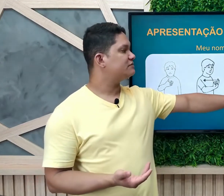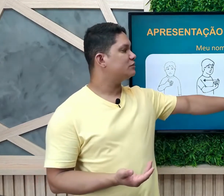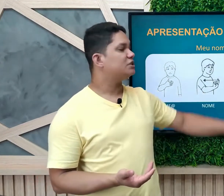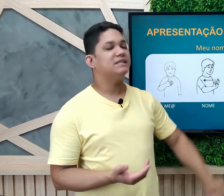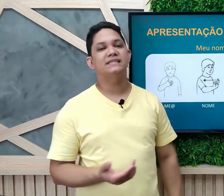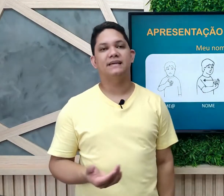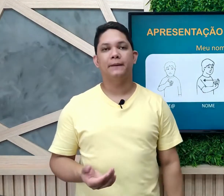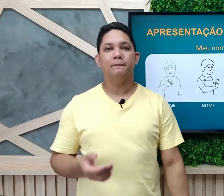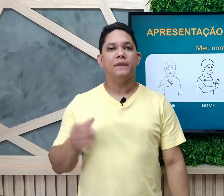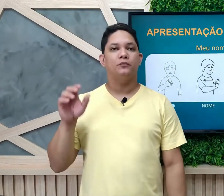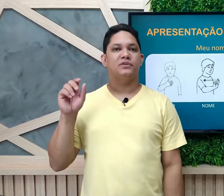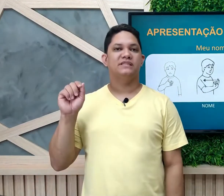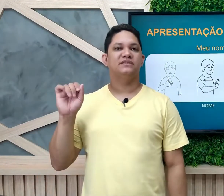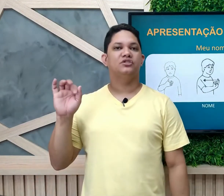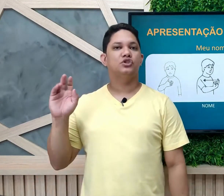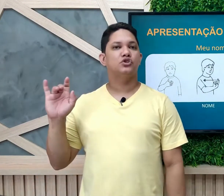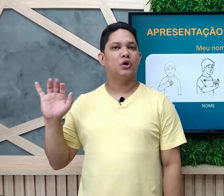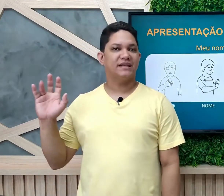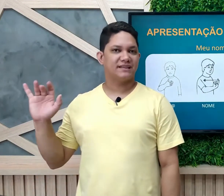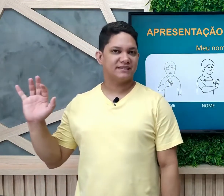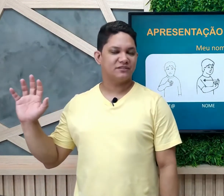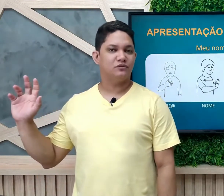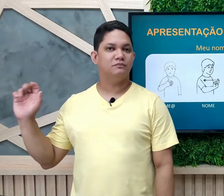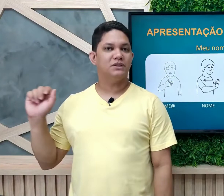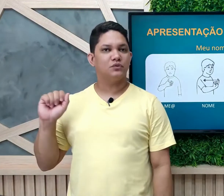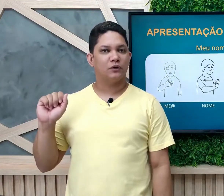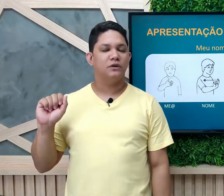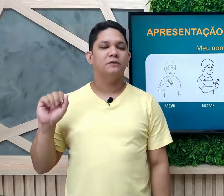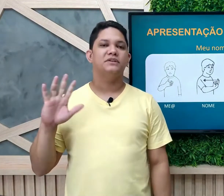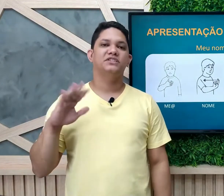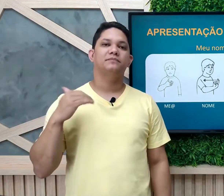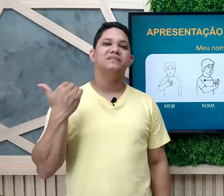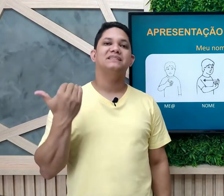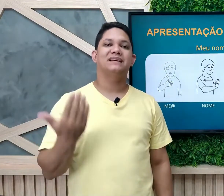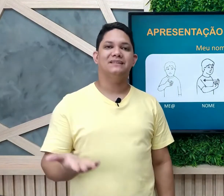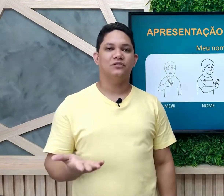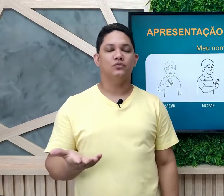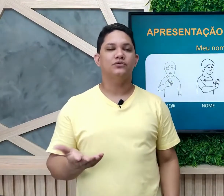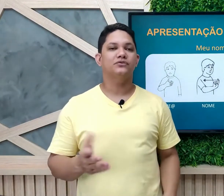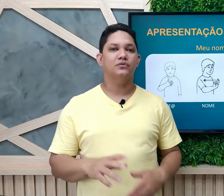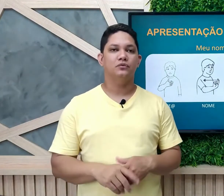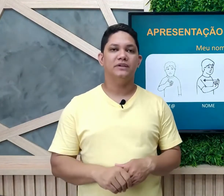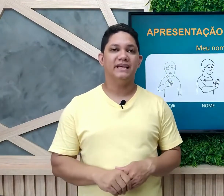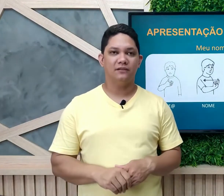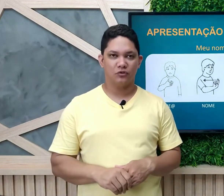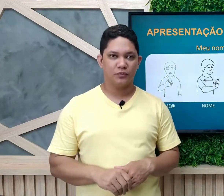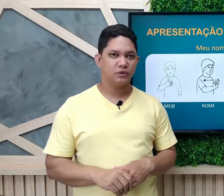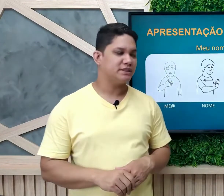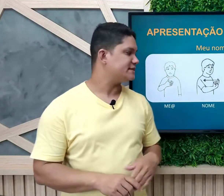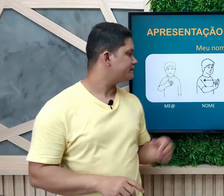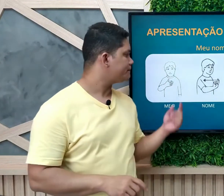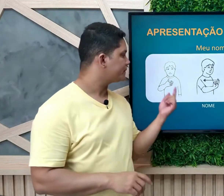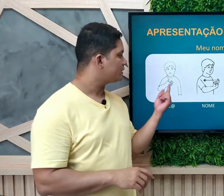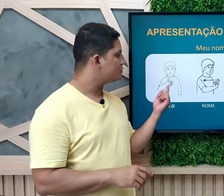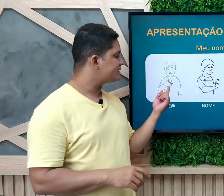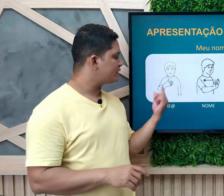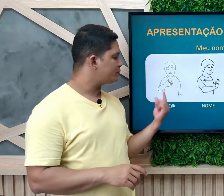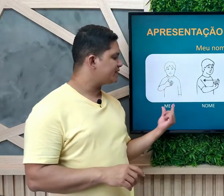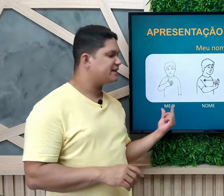vai utilizar o processo de soletração manual para a gente apresentar, então, o nosso nome em língua portuguesa. O sinal para a ideia